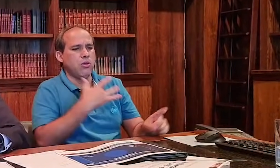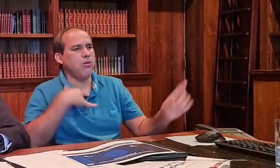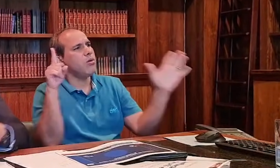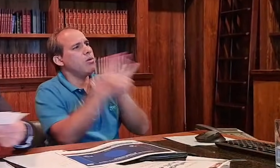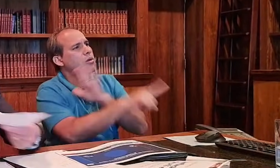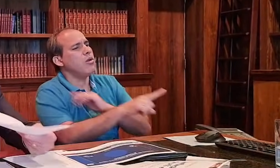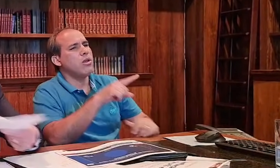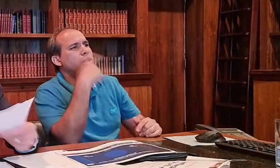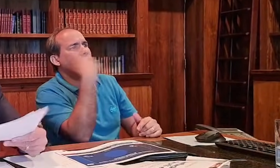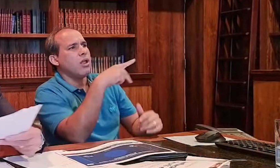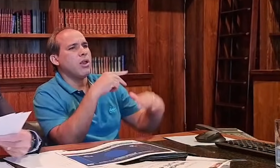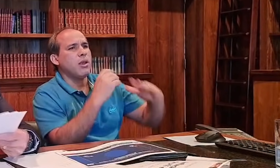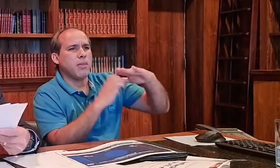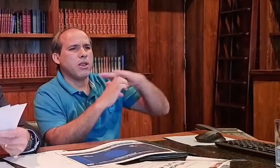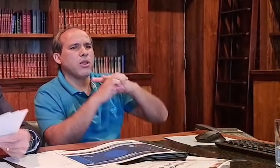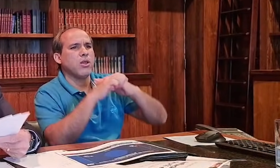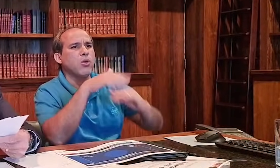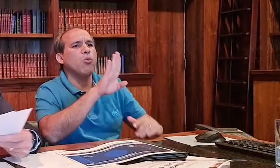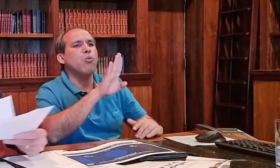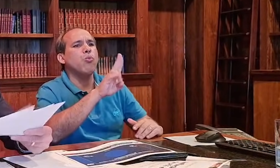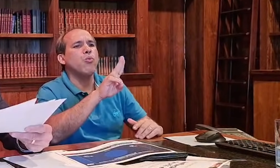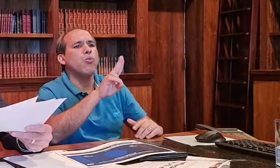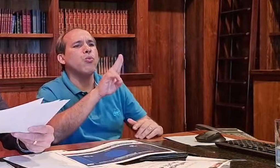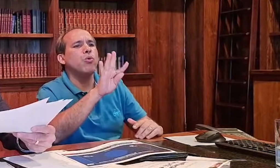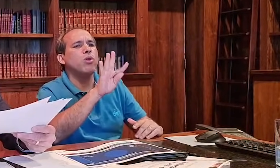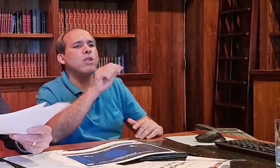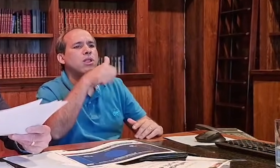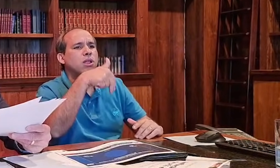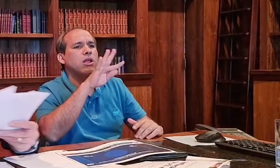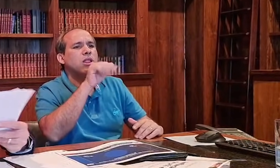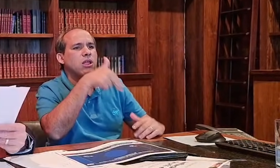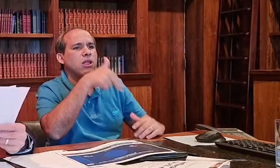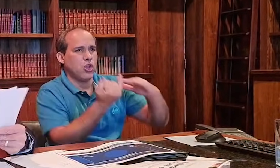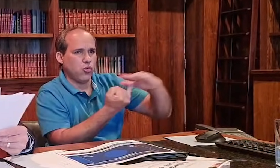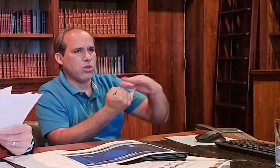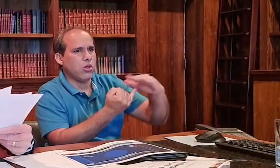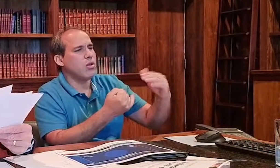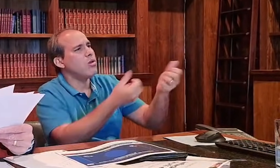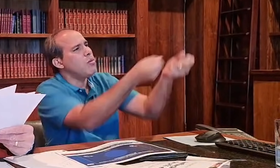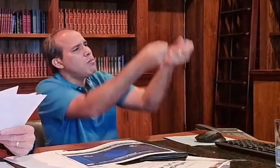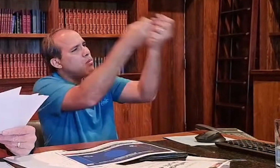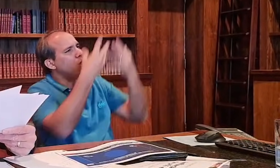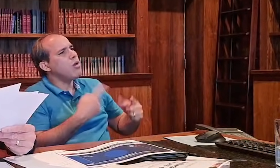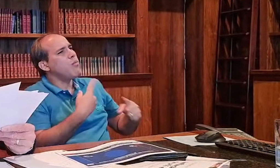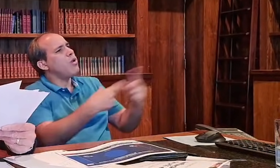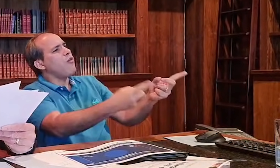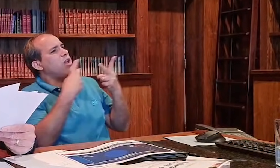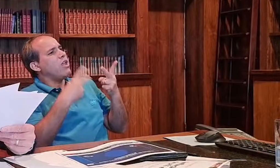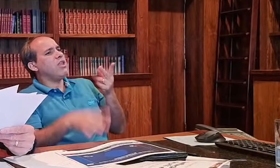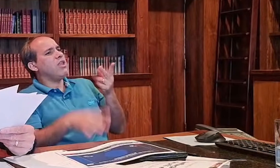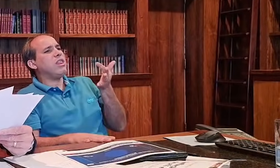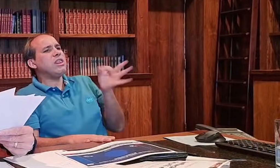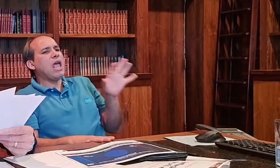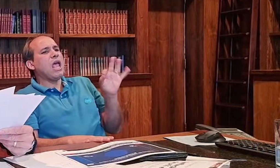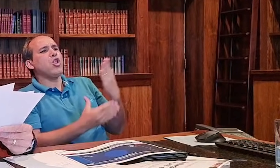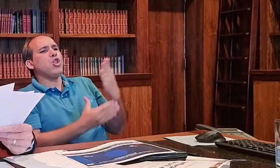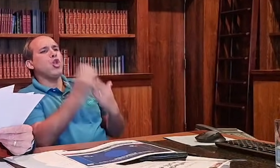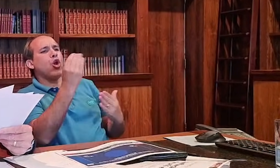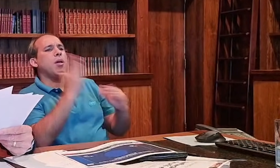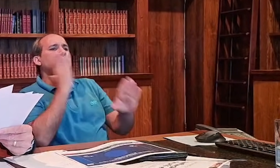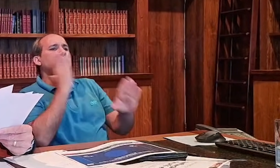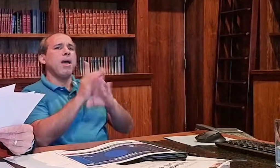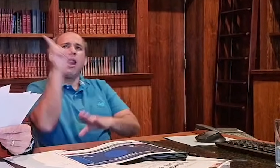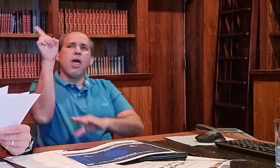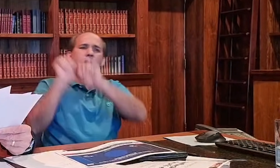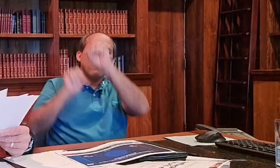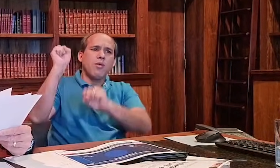nos explicar. Quem sabe tem uma justificativa, porque para nós vende por 10, se a empresa que